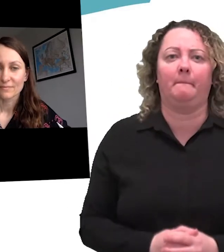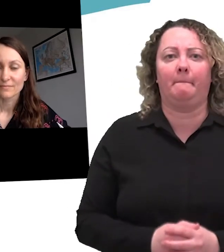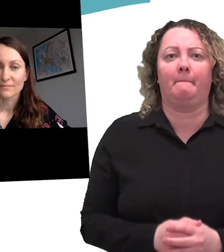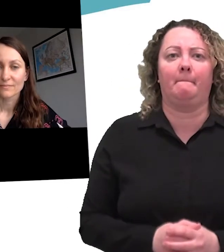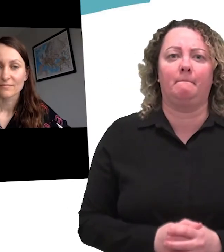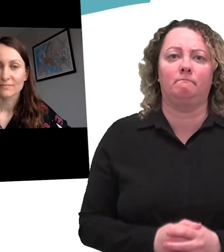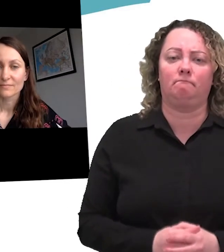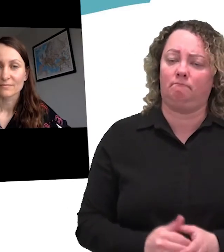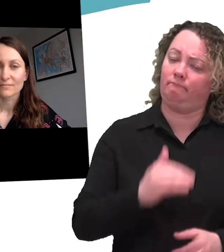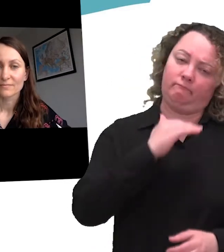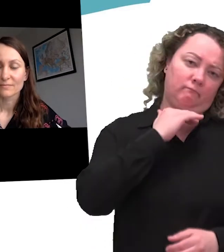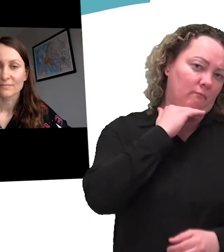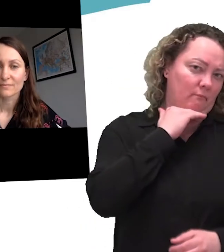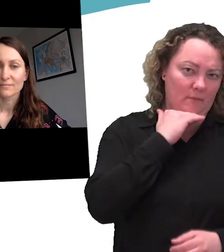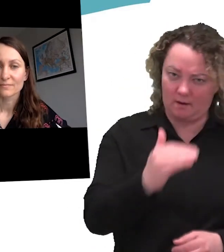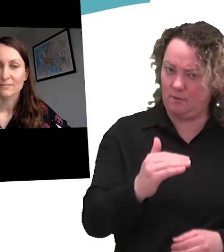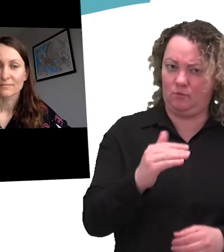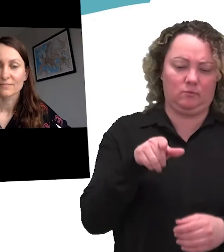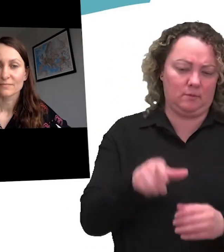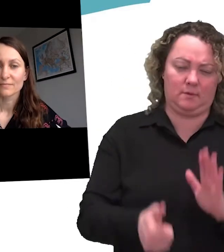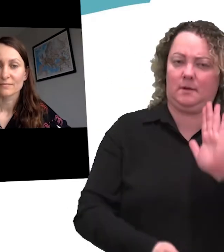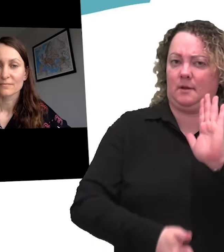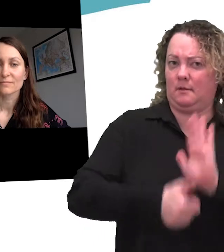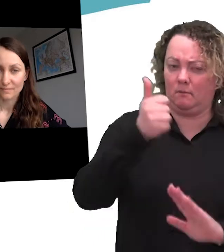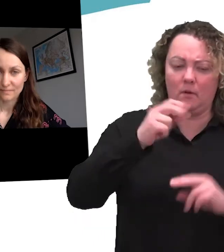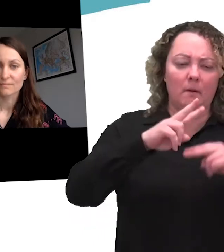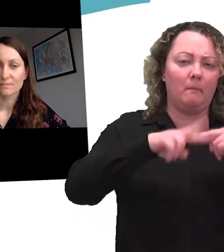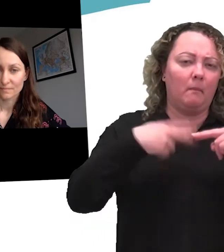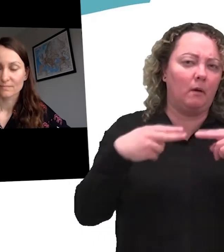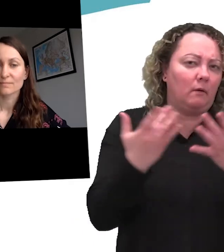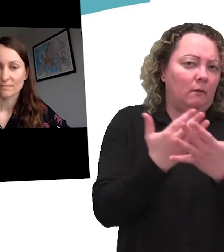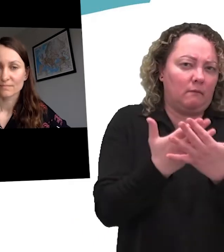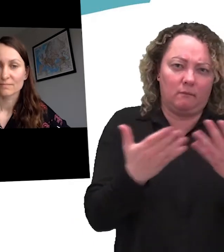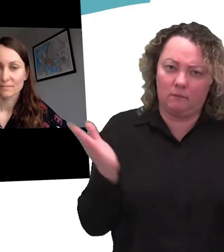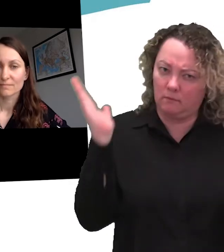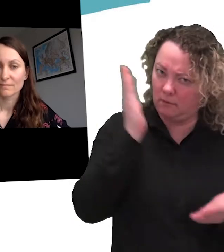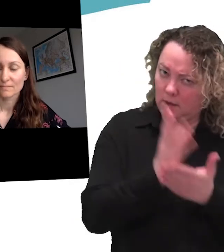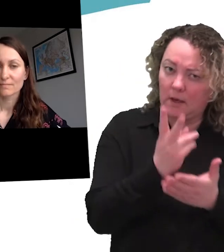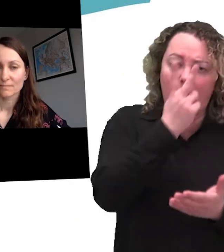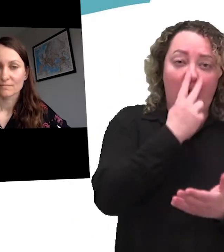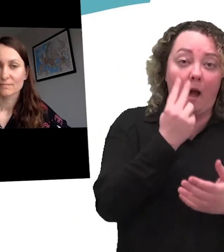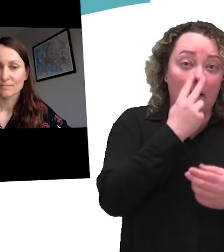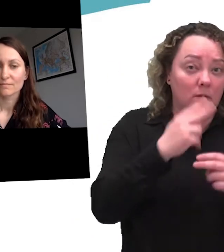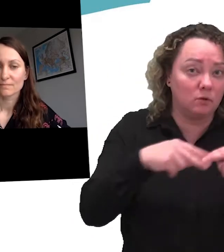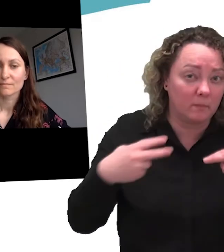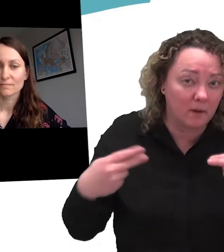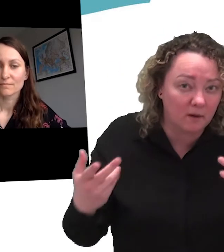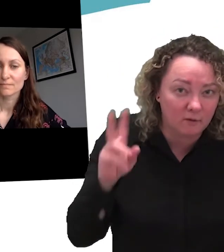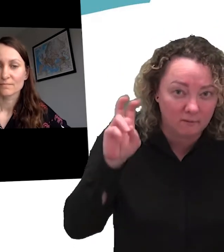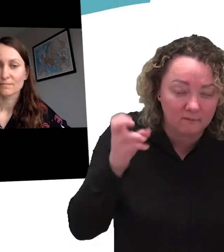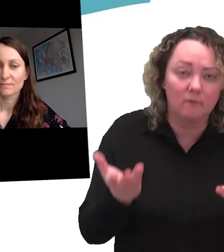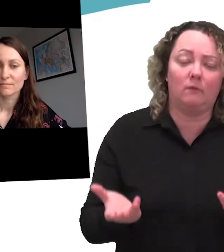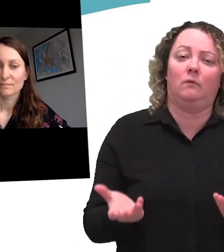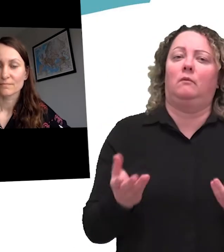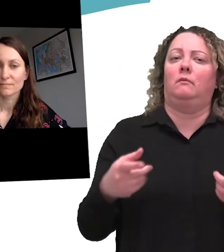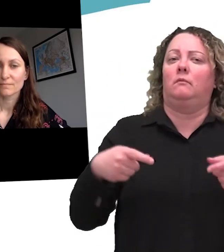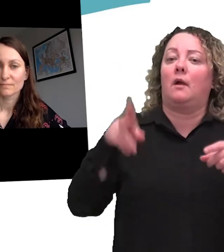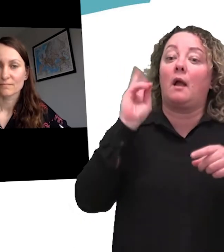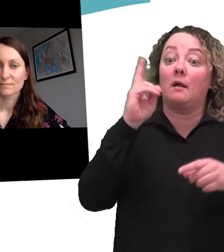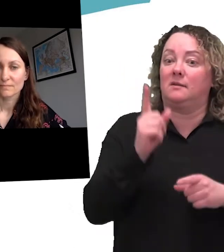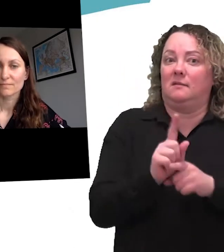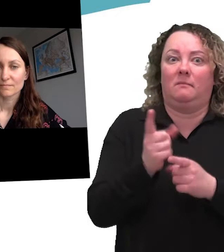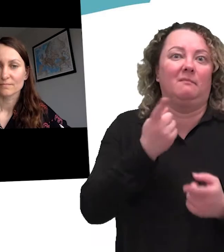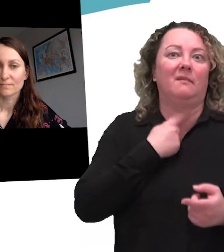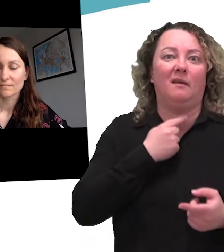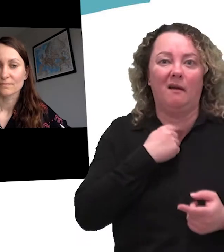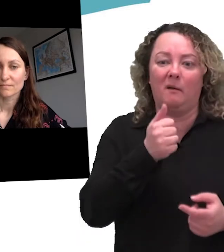geriau ir yra tų makaronų, tarkim, ir iš ankštinio, tai kas nebandęs, tai sakyčiau pradėti nuo